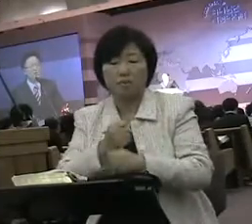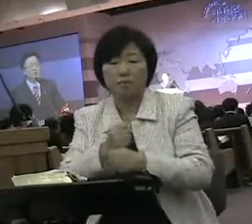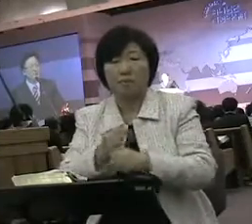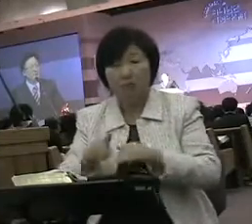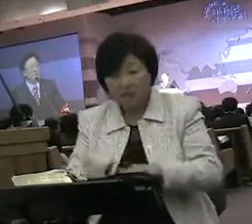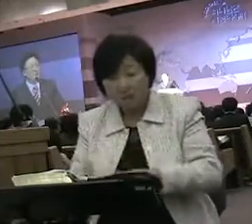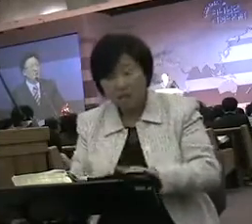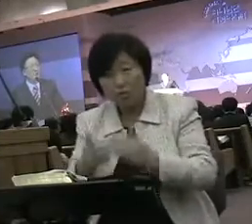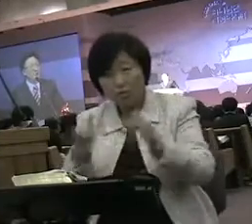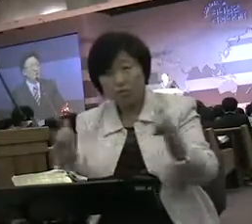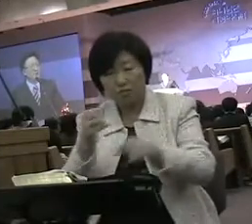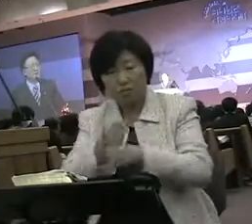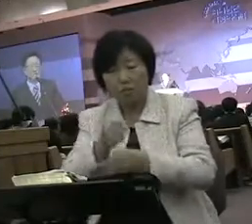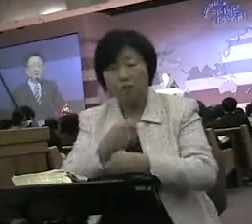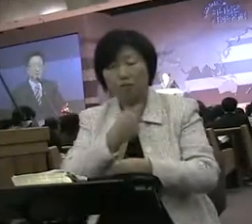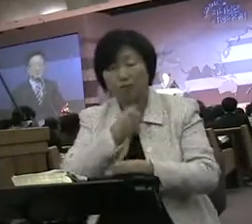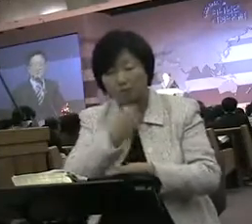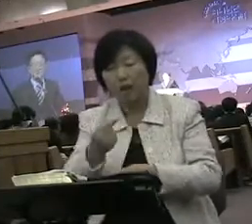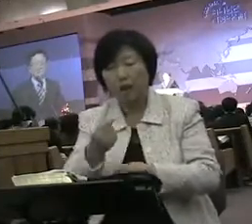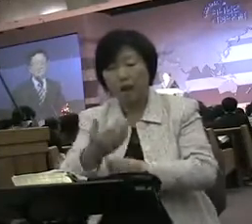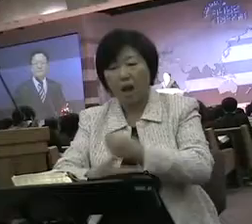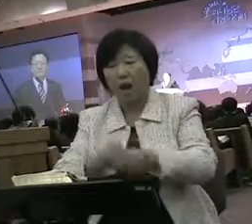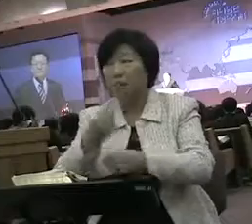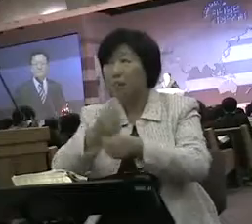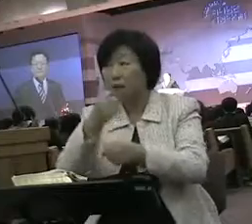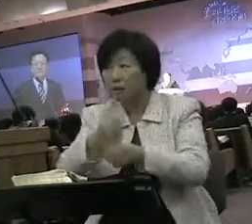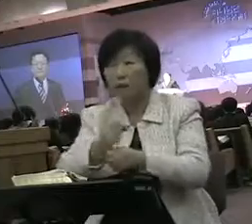우리가 일꾼을 만들었는데 하나님이 사용 안 하시면